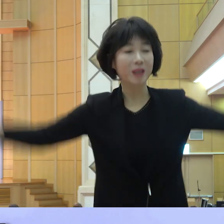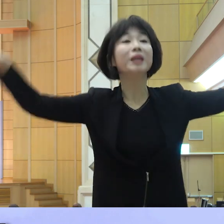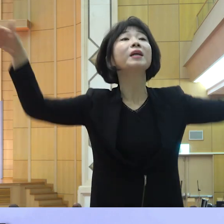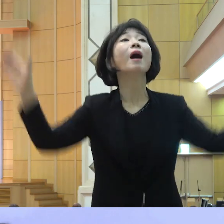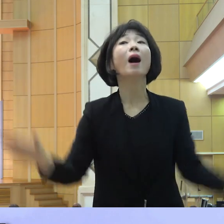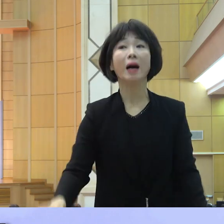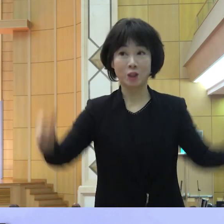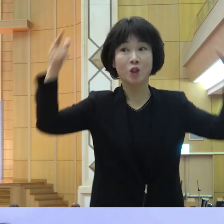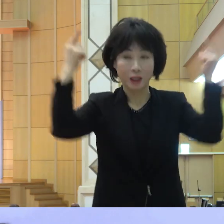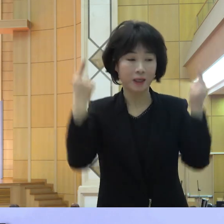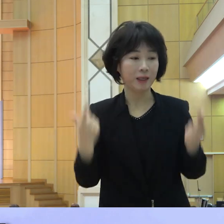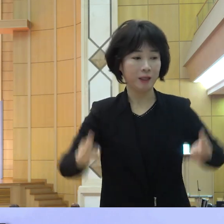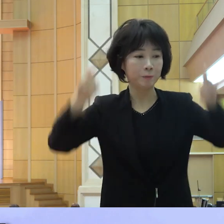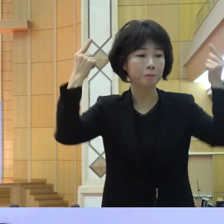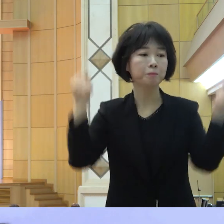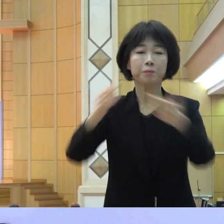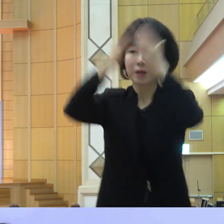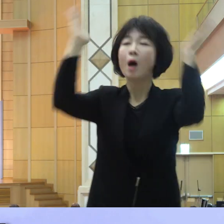독수리 모든 싸움 이기고